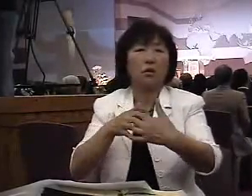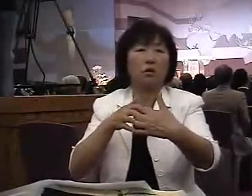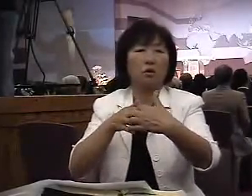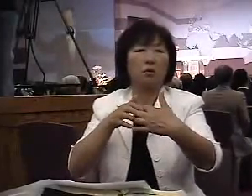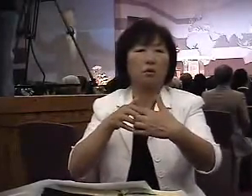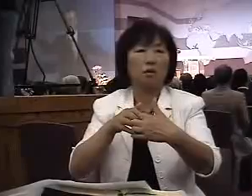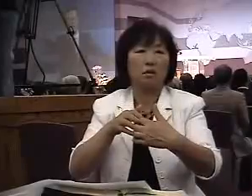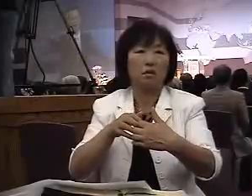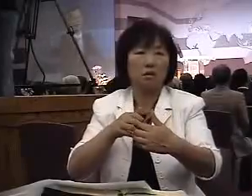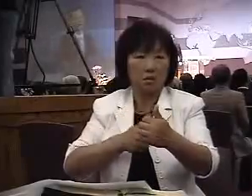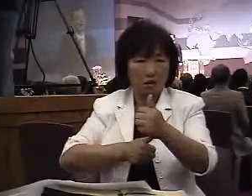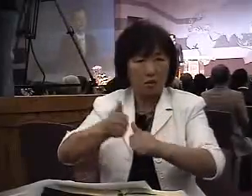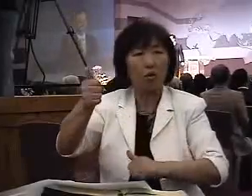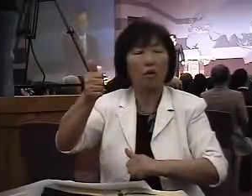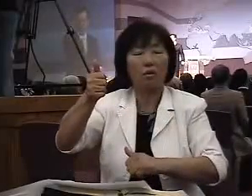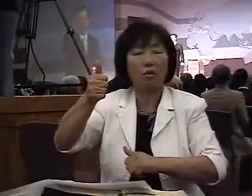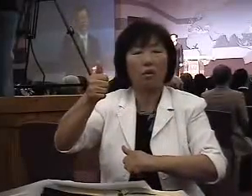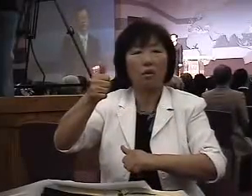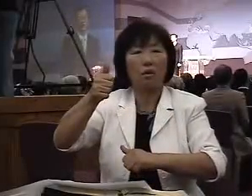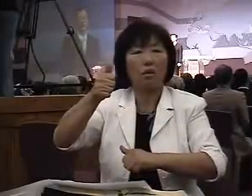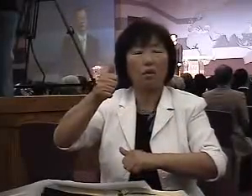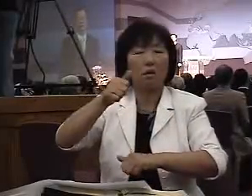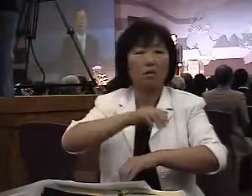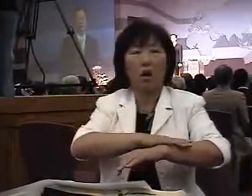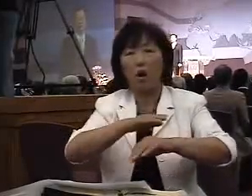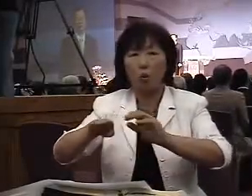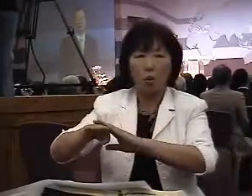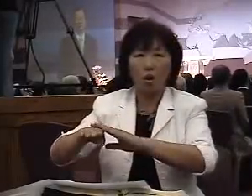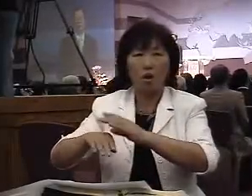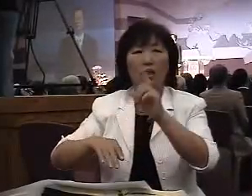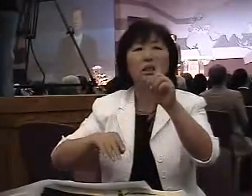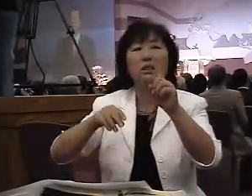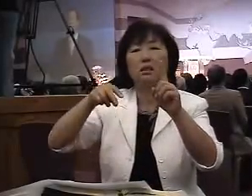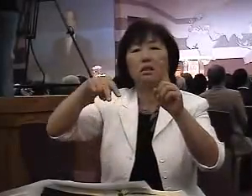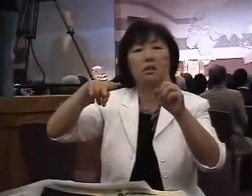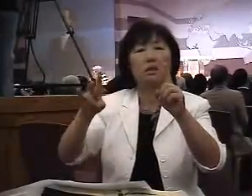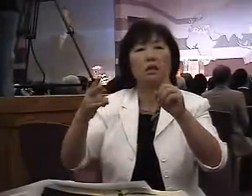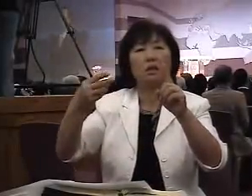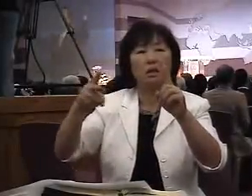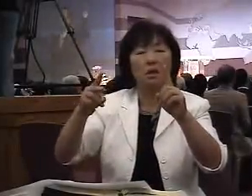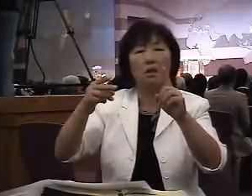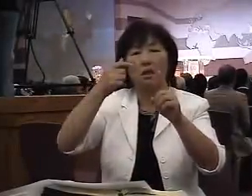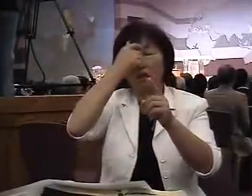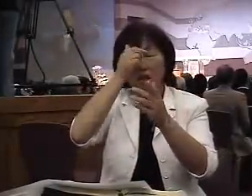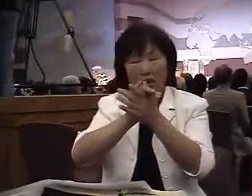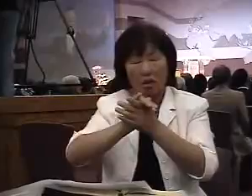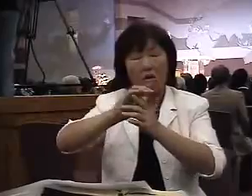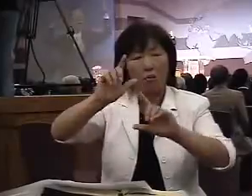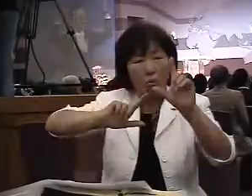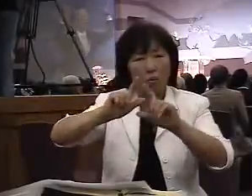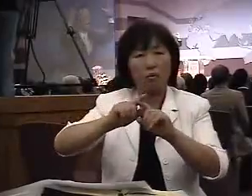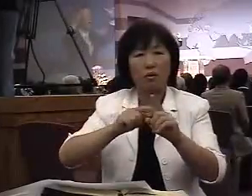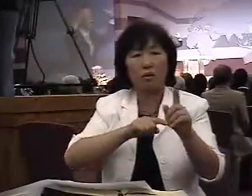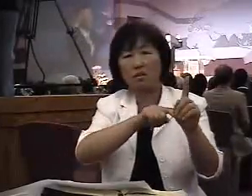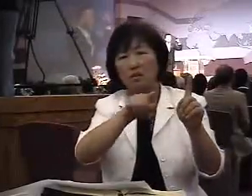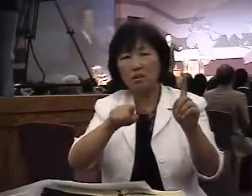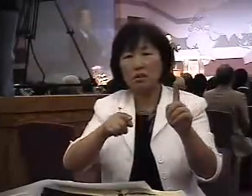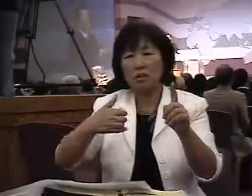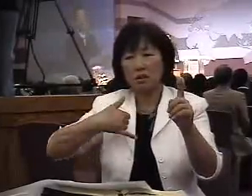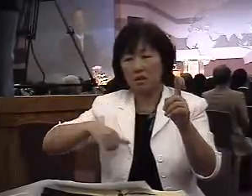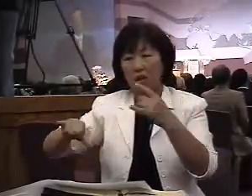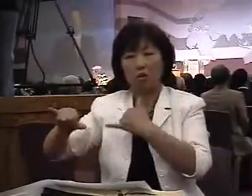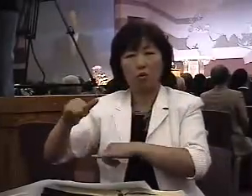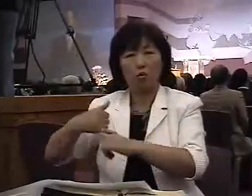전쟁에 승리를 좌우하는가? 1세대들이 하십니다. 1세대들이 기도하는 모습으로 그들이 자녀들을